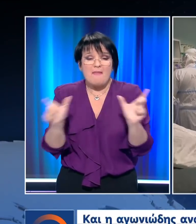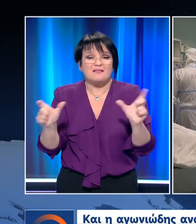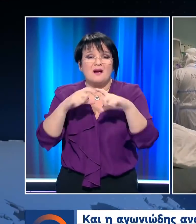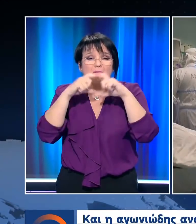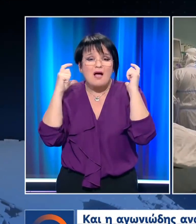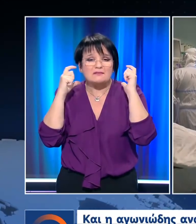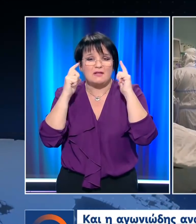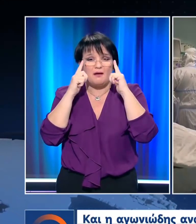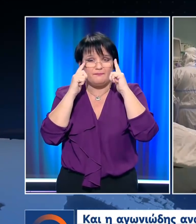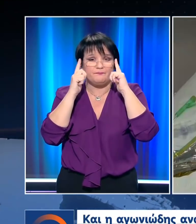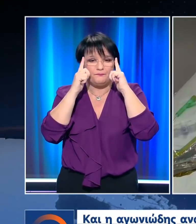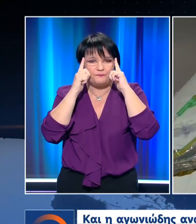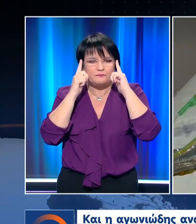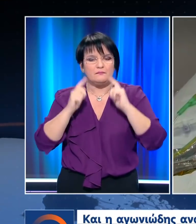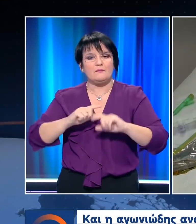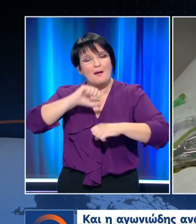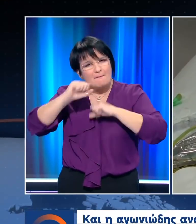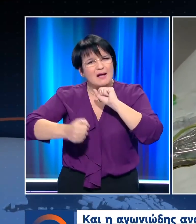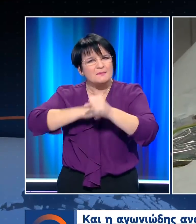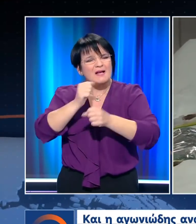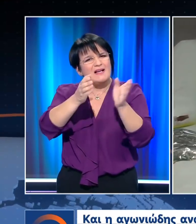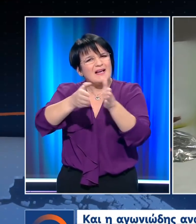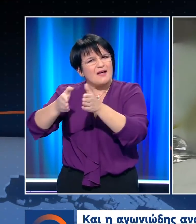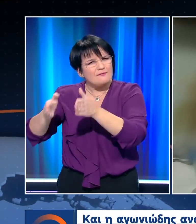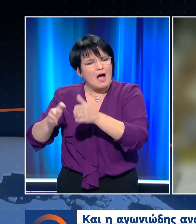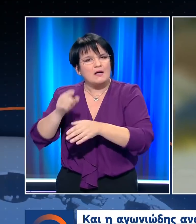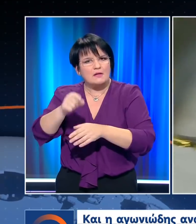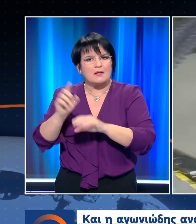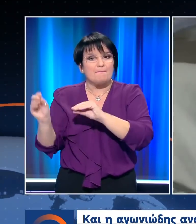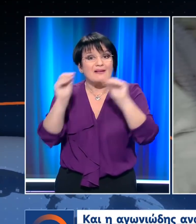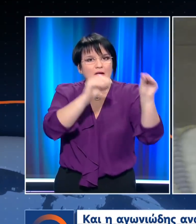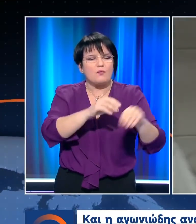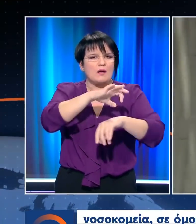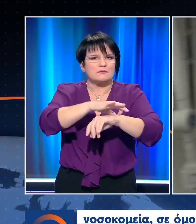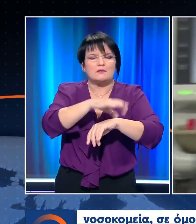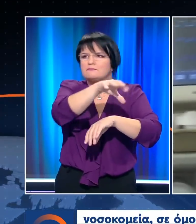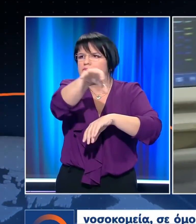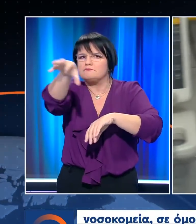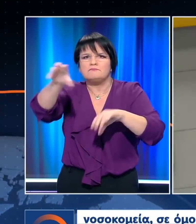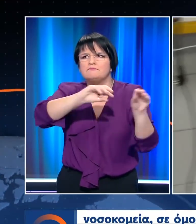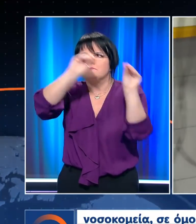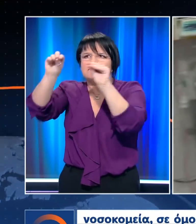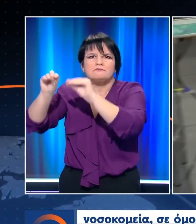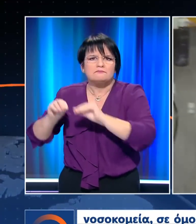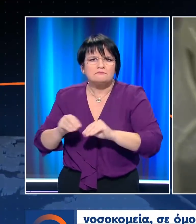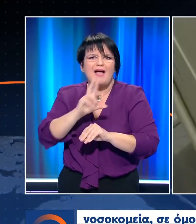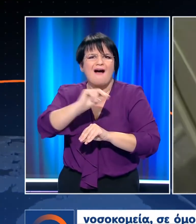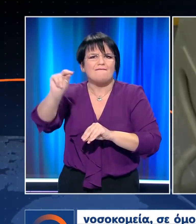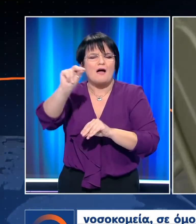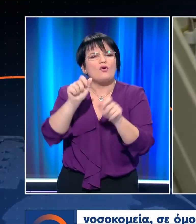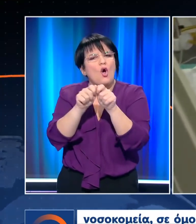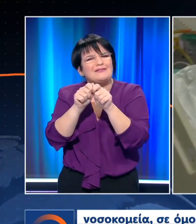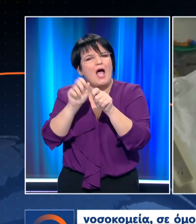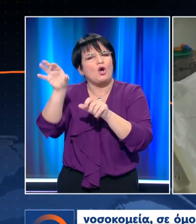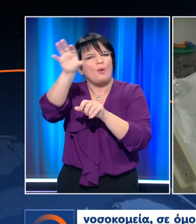αγωνιώδης αναζήτηση για ένα διαθέσιμο κρεβάτι συνεχίζεται με το σχεδιασμό να περιλαμβάνει μεταφορά ασθενών σε άλλα νοσοκομεία, σε όμορους νομούς, αν χρειαστεί